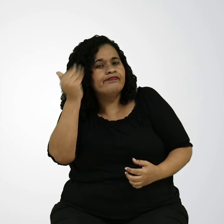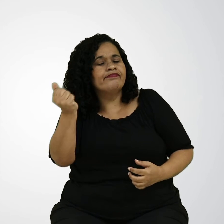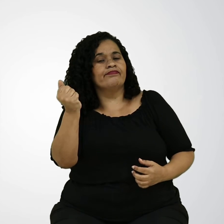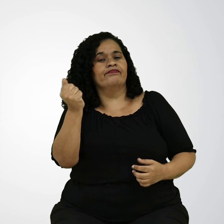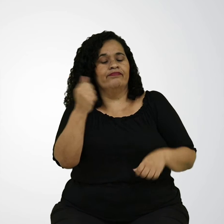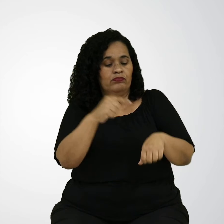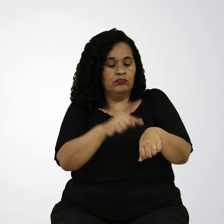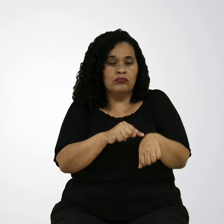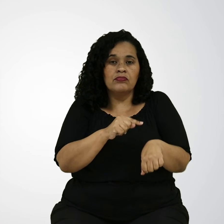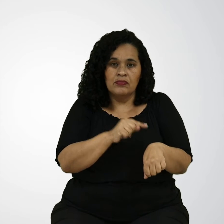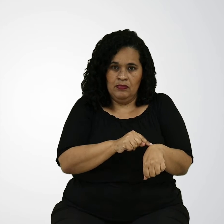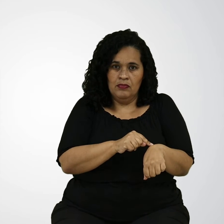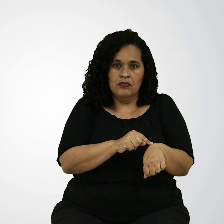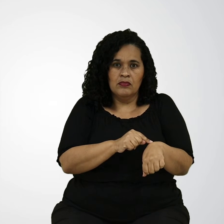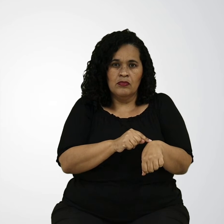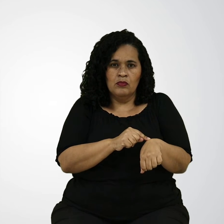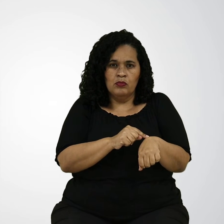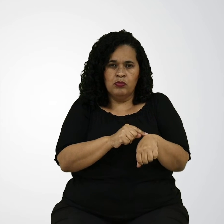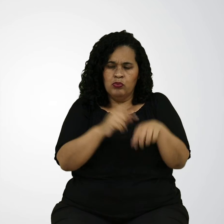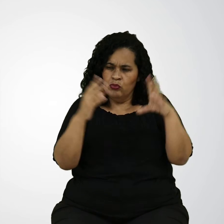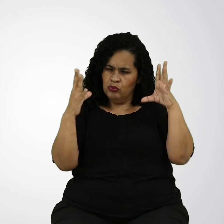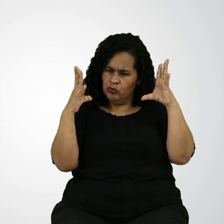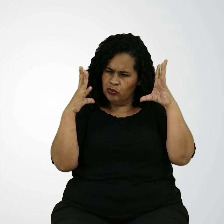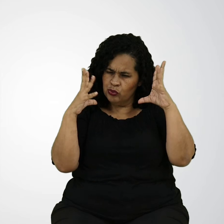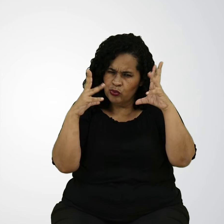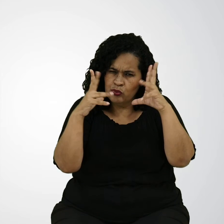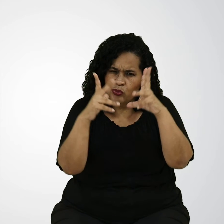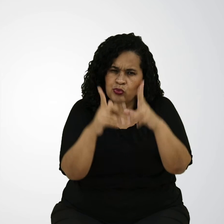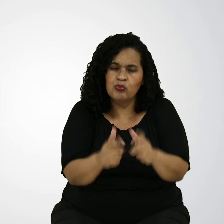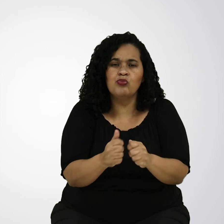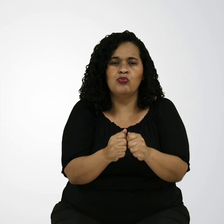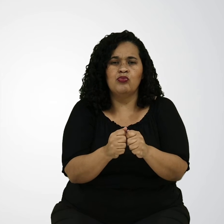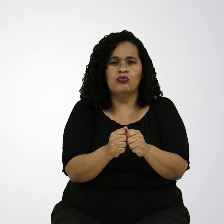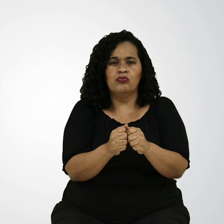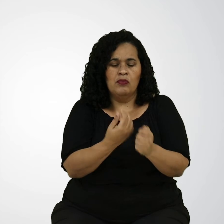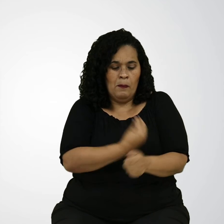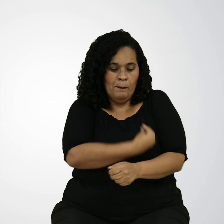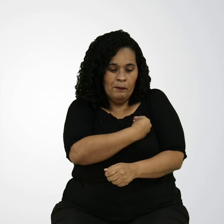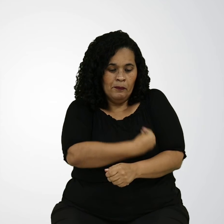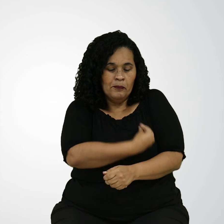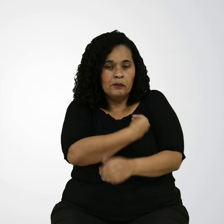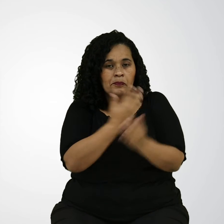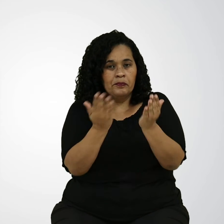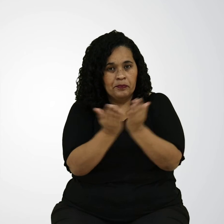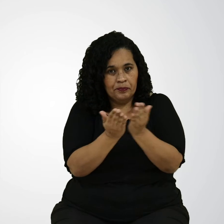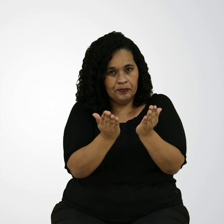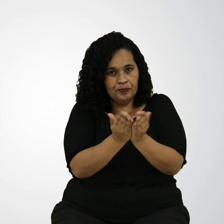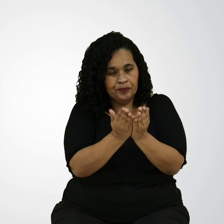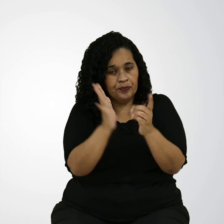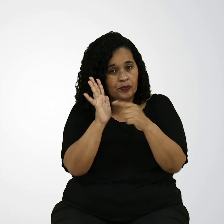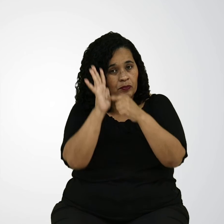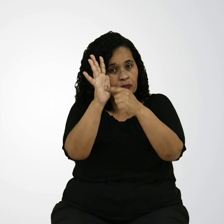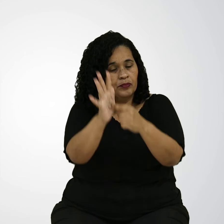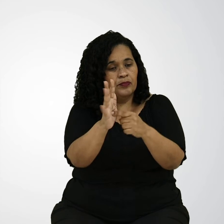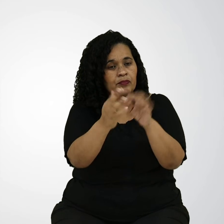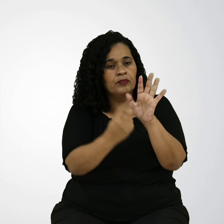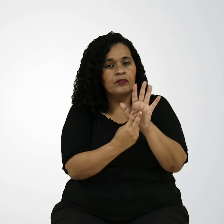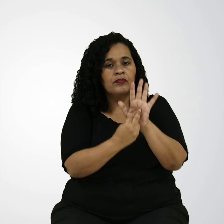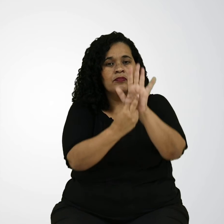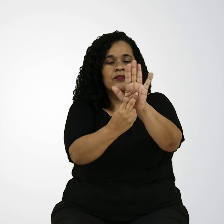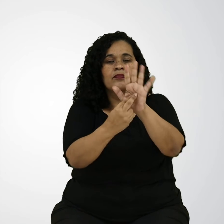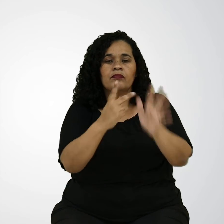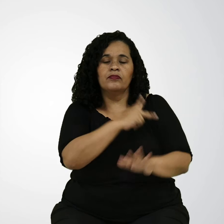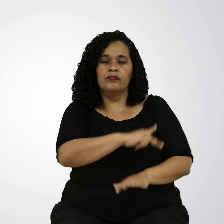tempo e todo o estilo de vida dos cristãos? Fale também sobre a referência de Paulo